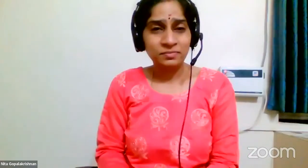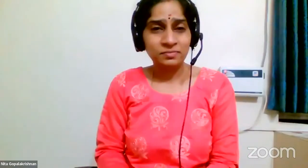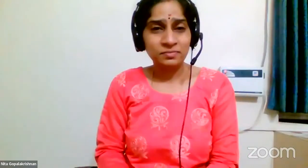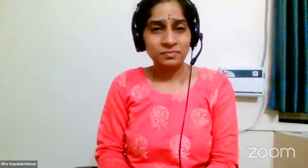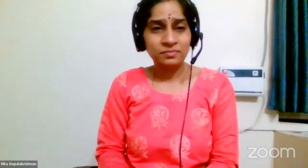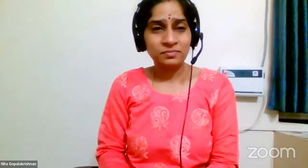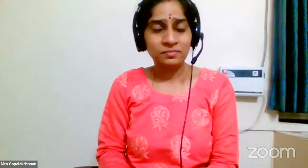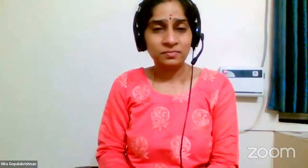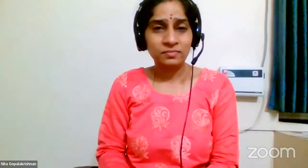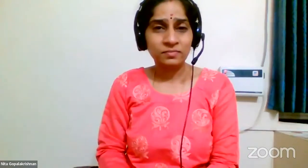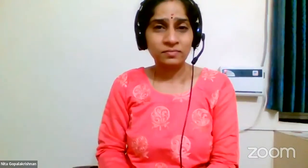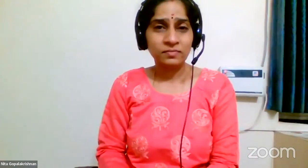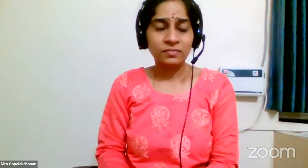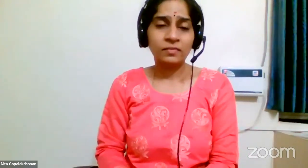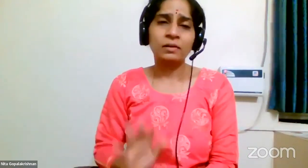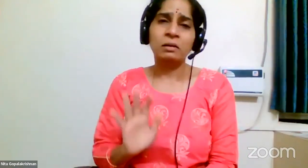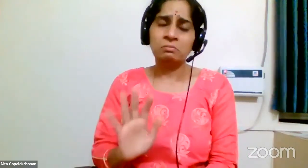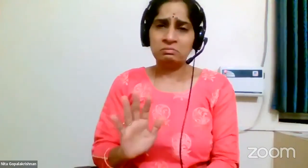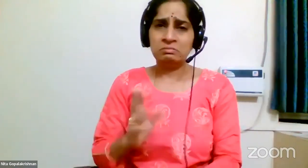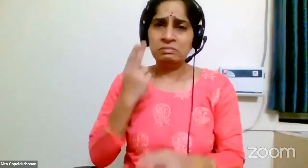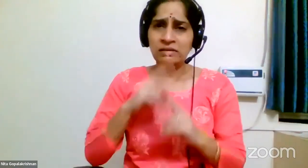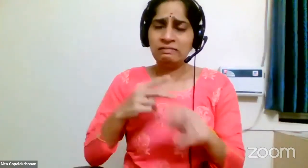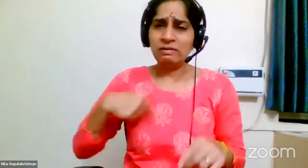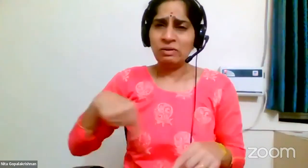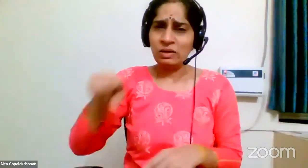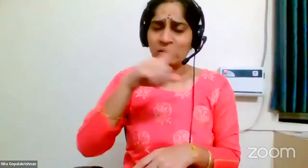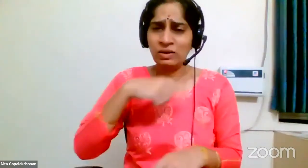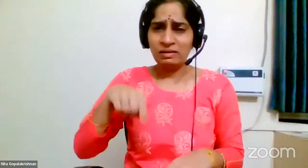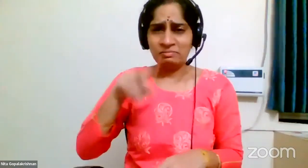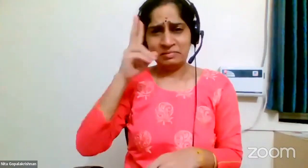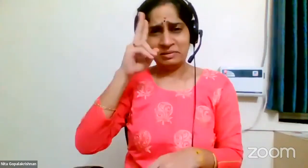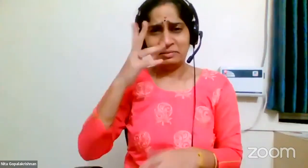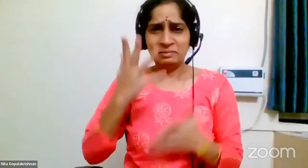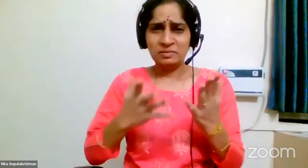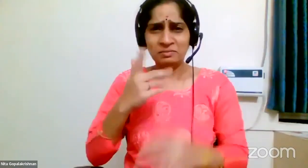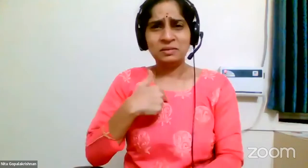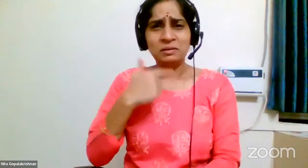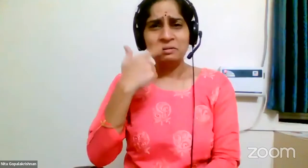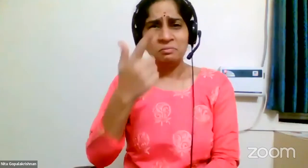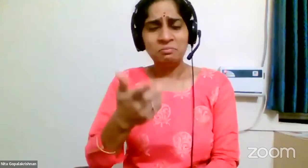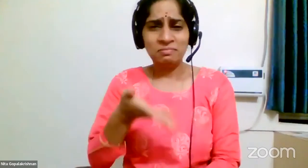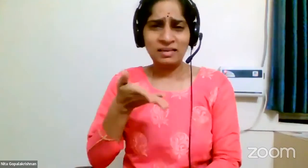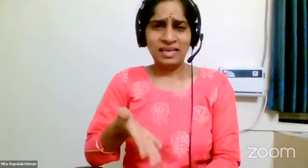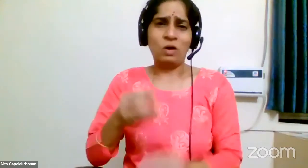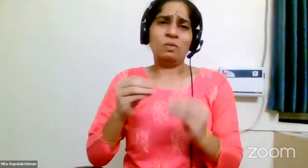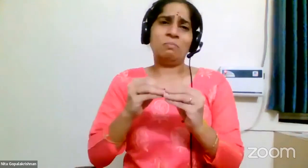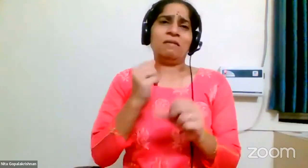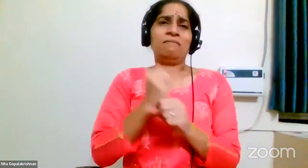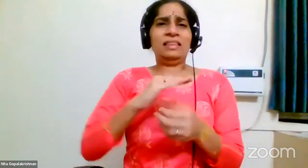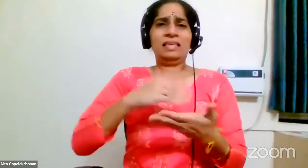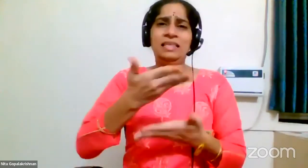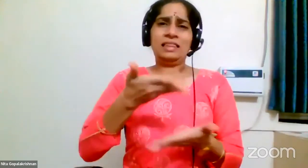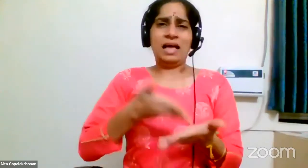तो आप ये कहेंगे कि प्रभु जी भगवत गीता की क्लास हो रही है, तो आप गुरु का गुणगान क्यों कर रहे हैं इस क्लास में?